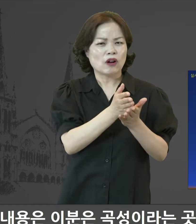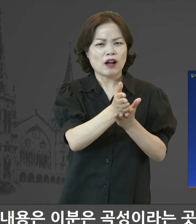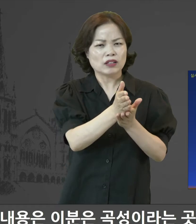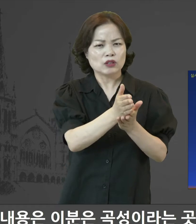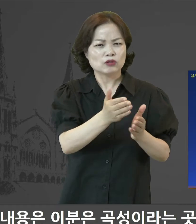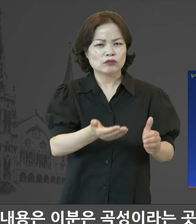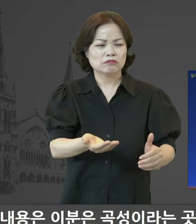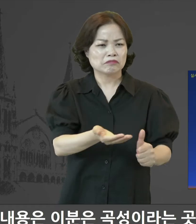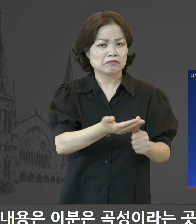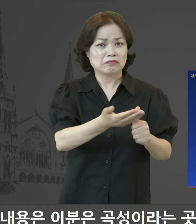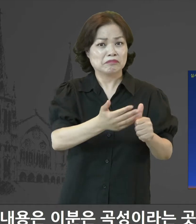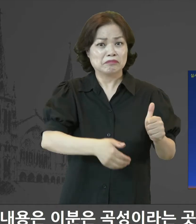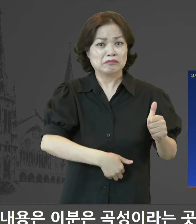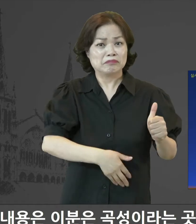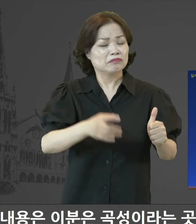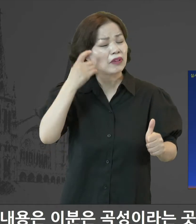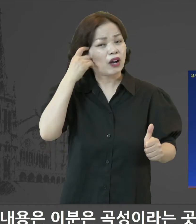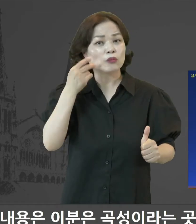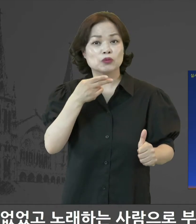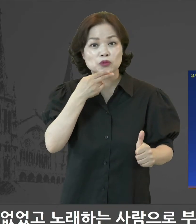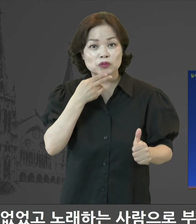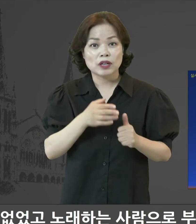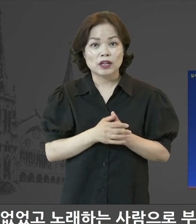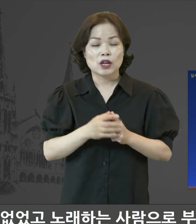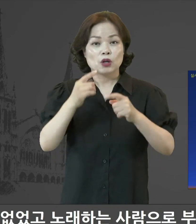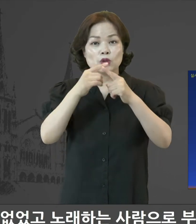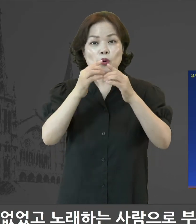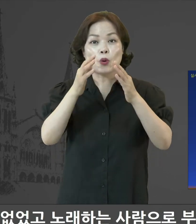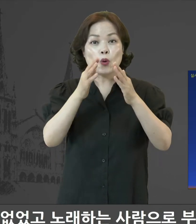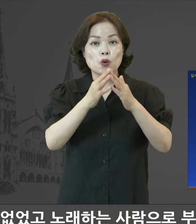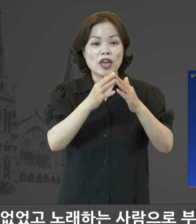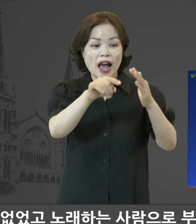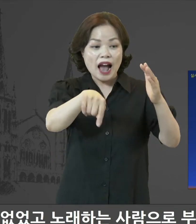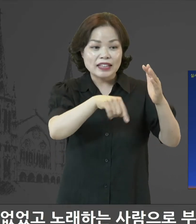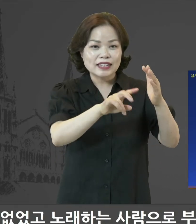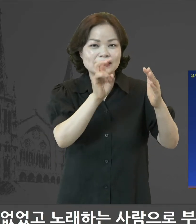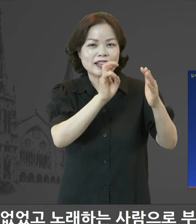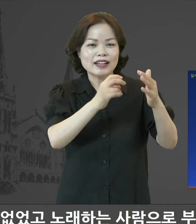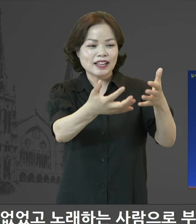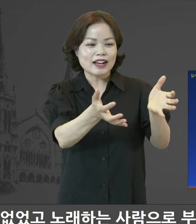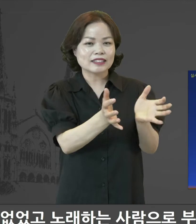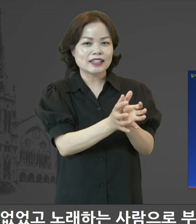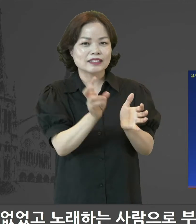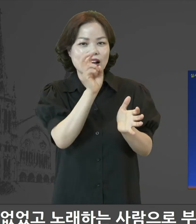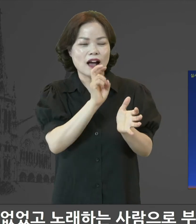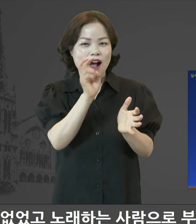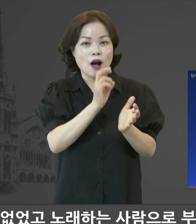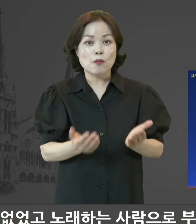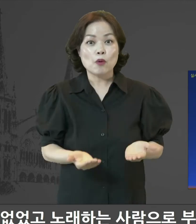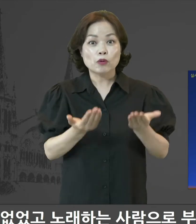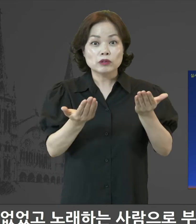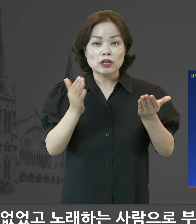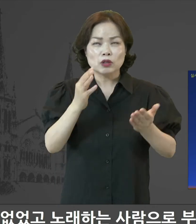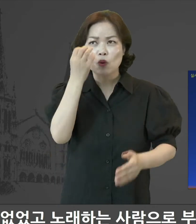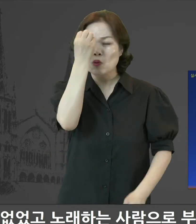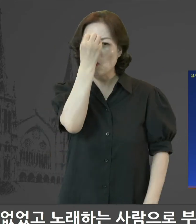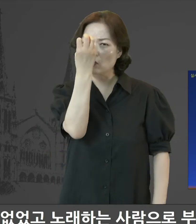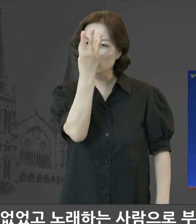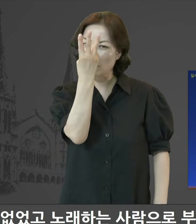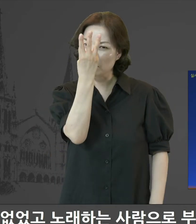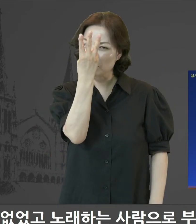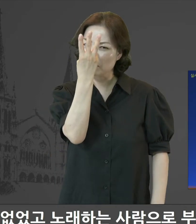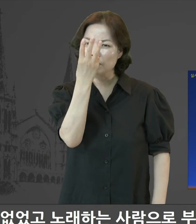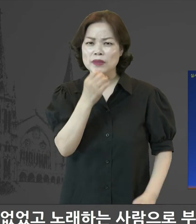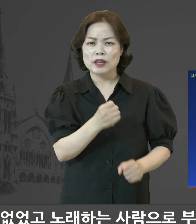없었다고 그럽니다. 그저 교회 찬양대에서 열심히 봉사를 했는데, 고등학교 3학년